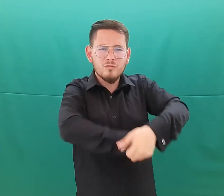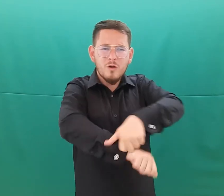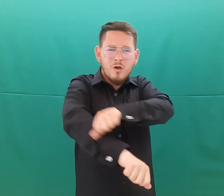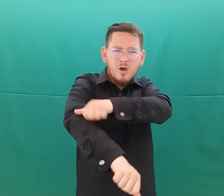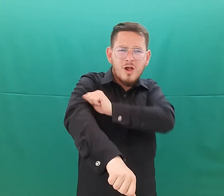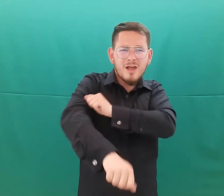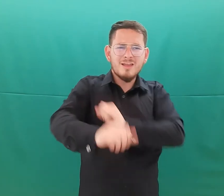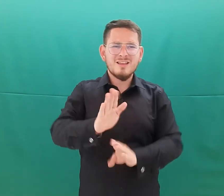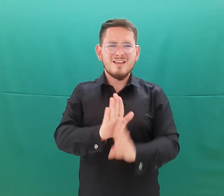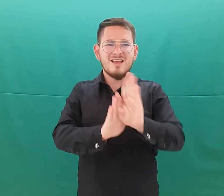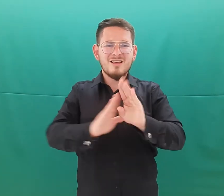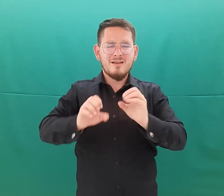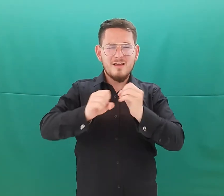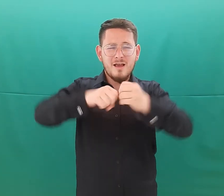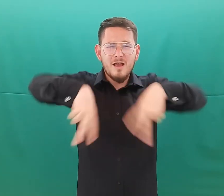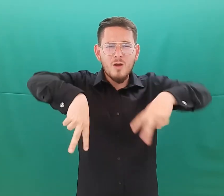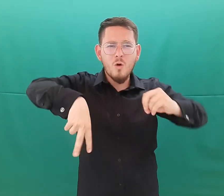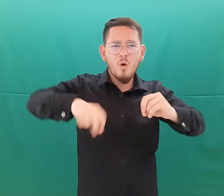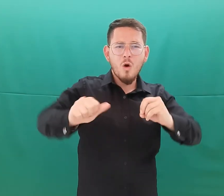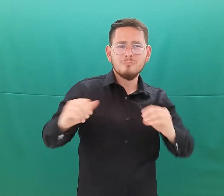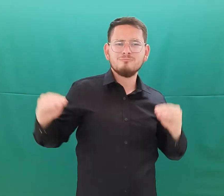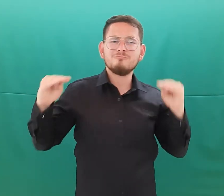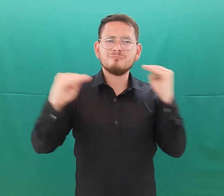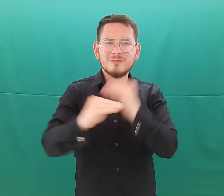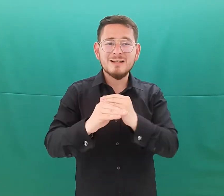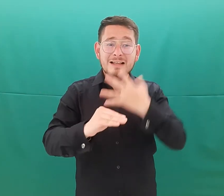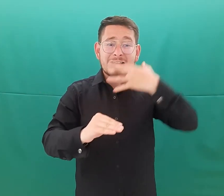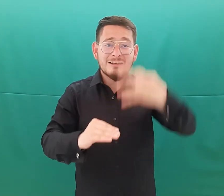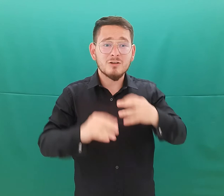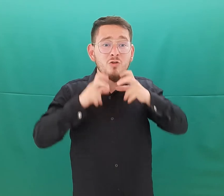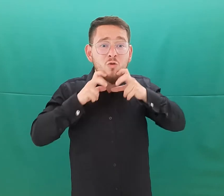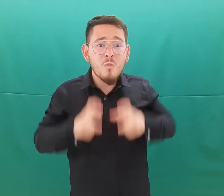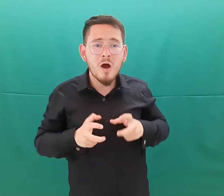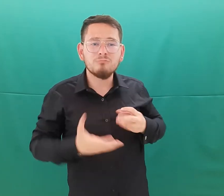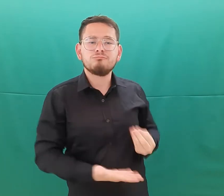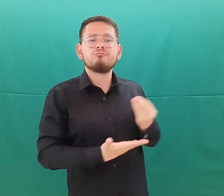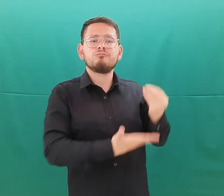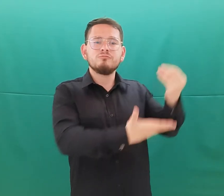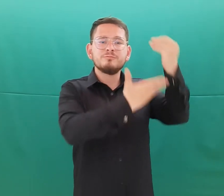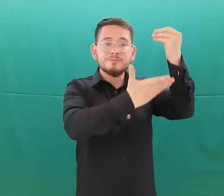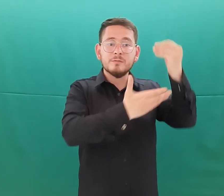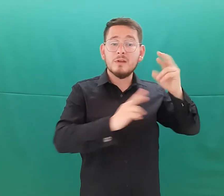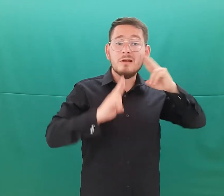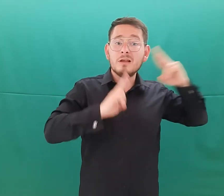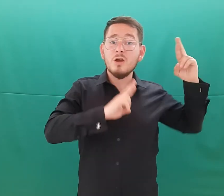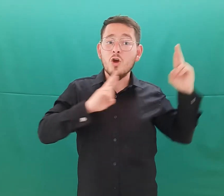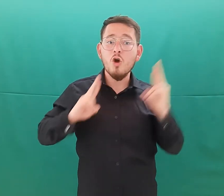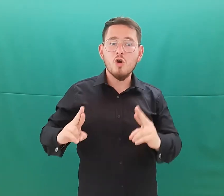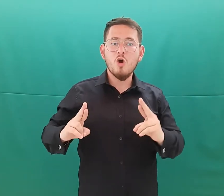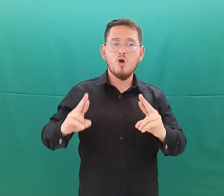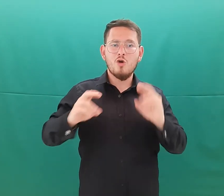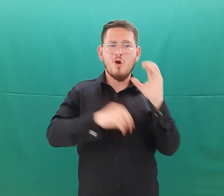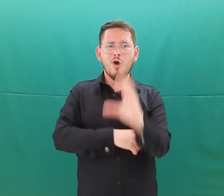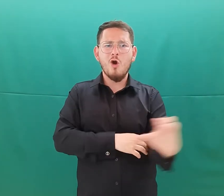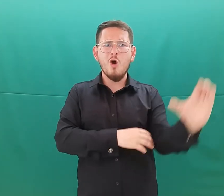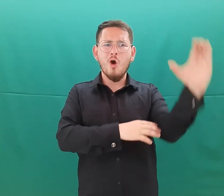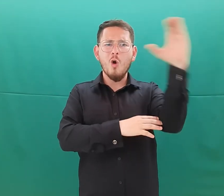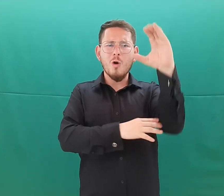derechos humanos. Cabe resaltar que los reconocimientos Colombia sin techo de cristal fueron entregados a agencias de